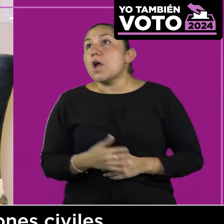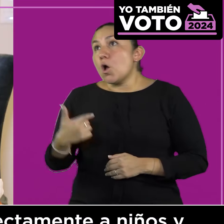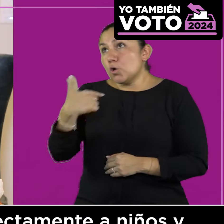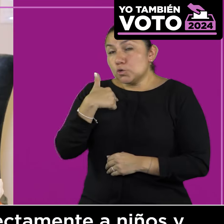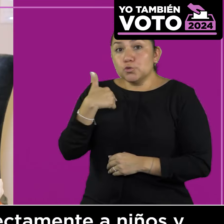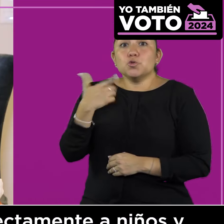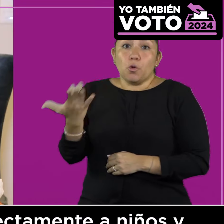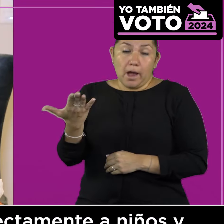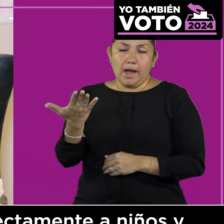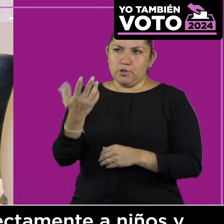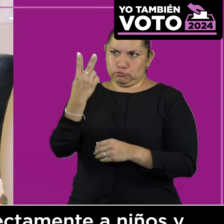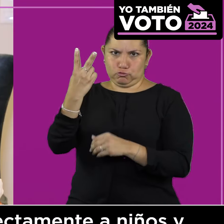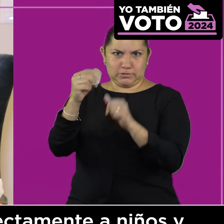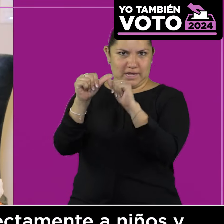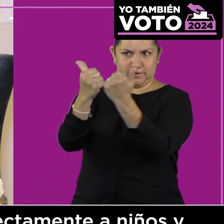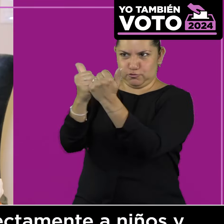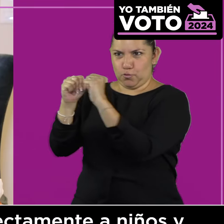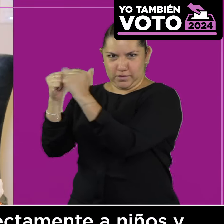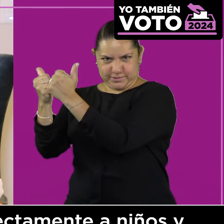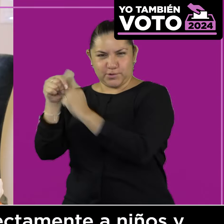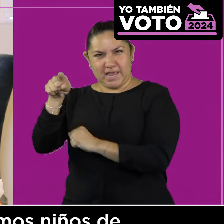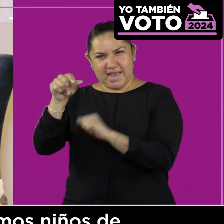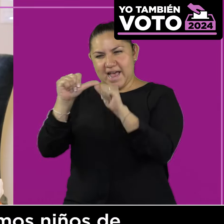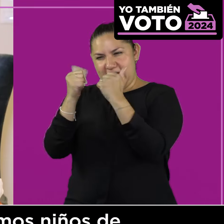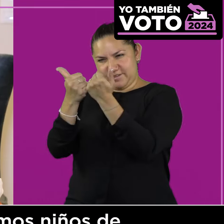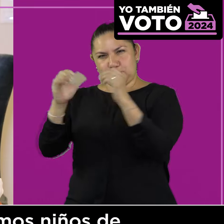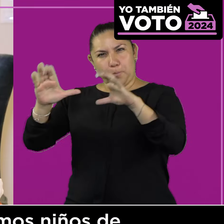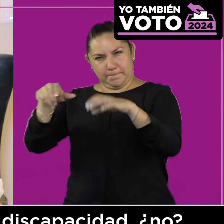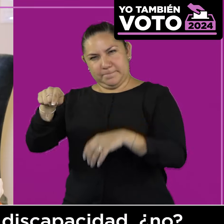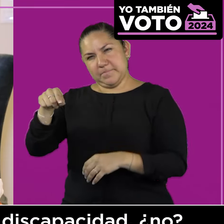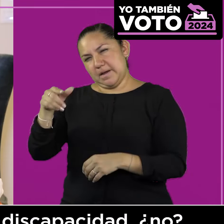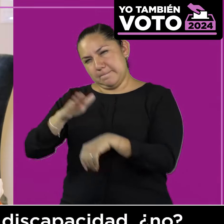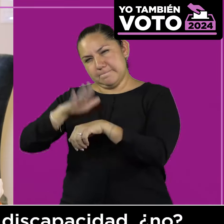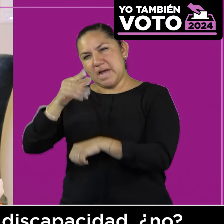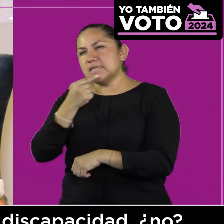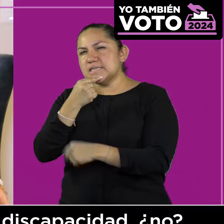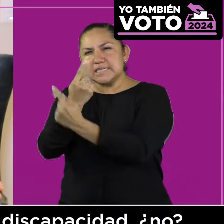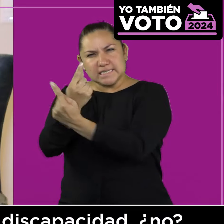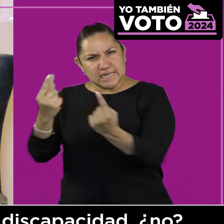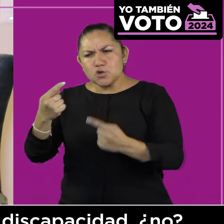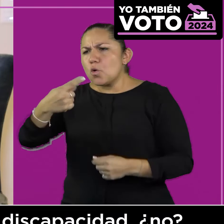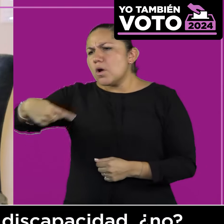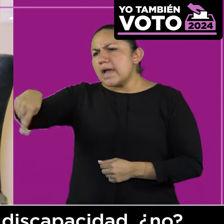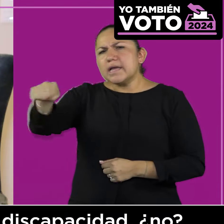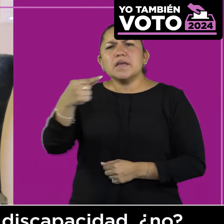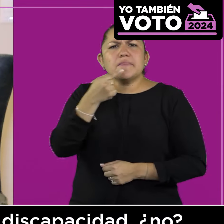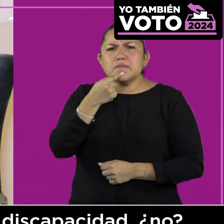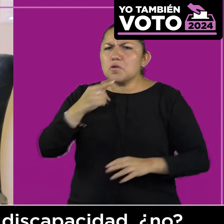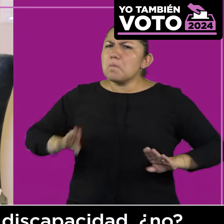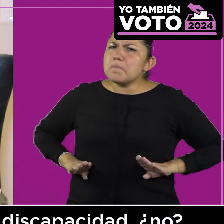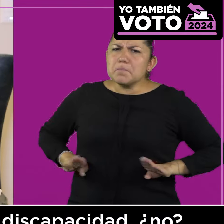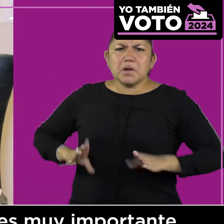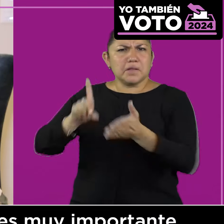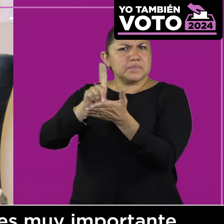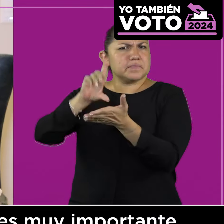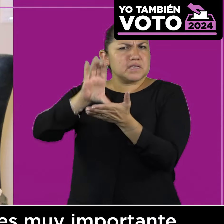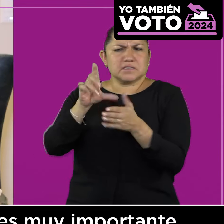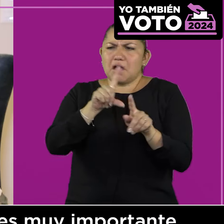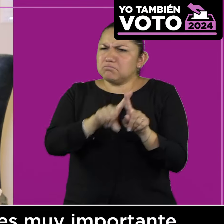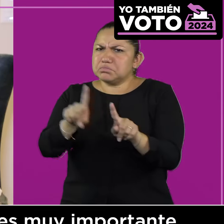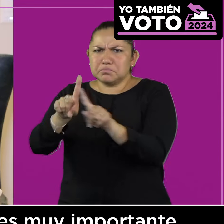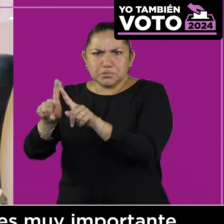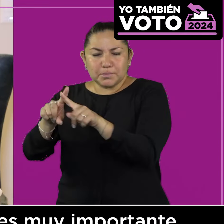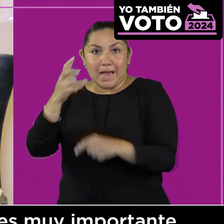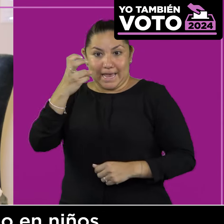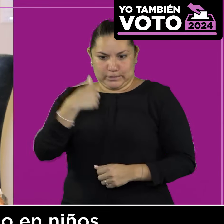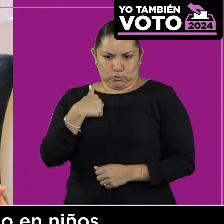civiles una se enfoca directamente a niños y ahí pues vemos niños de todos los de todos las tipos de de discapacidad no Entonces para